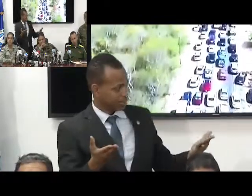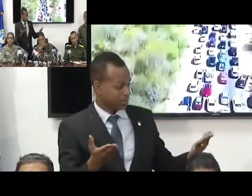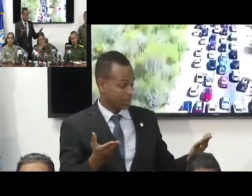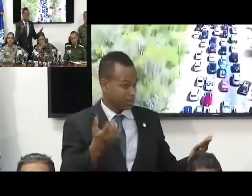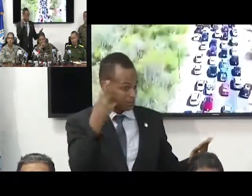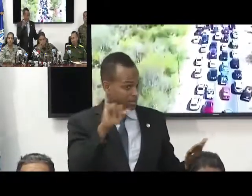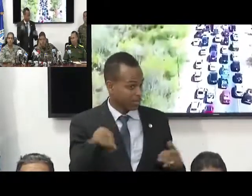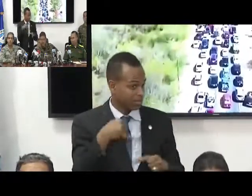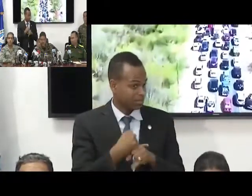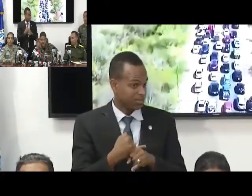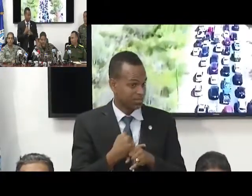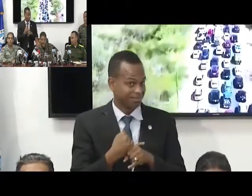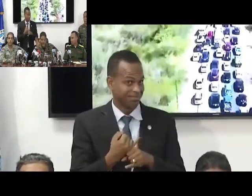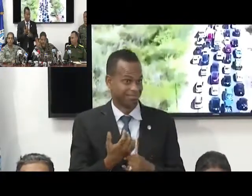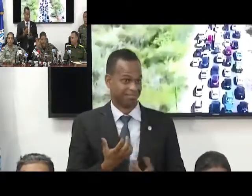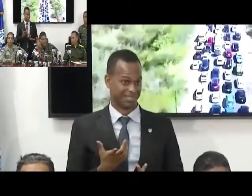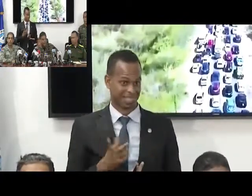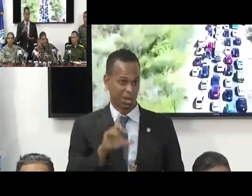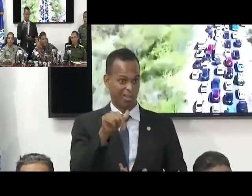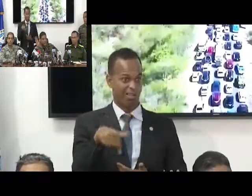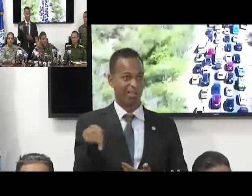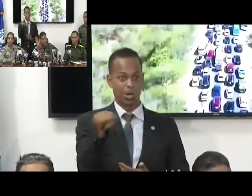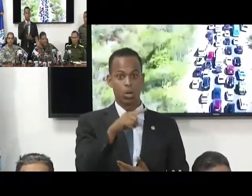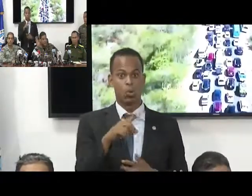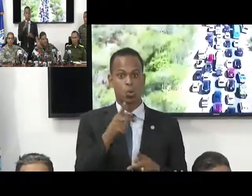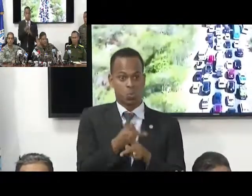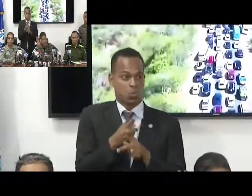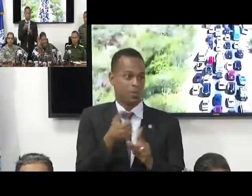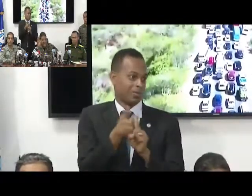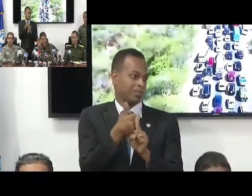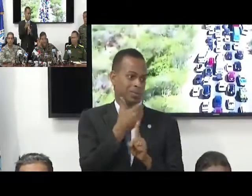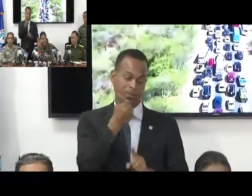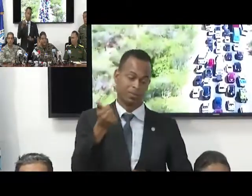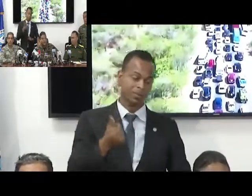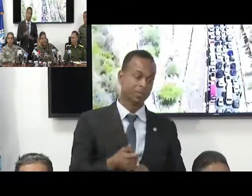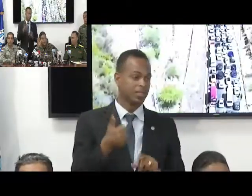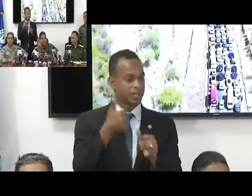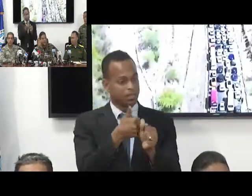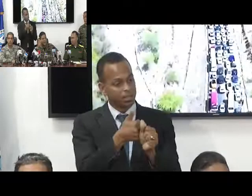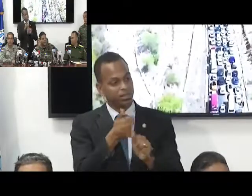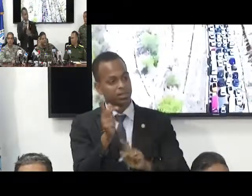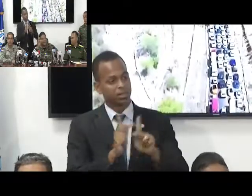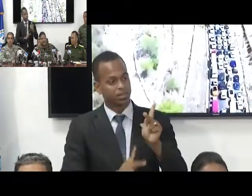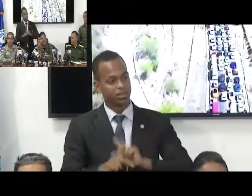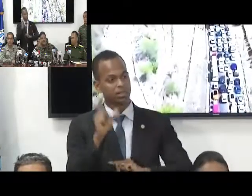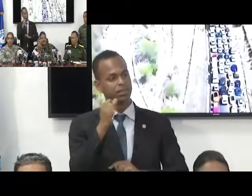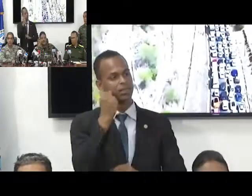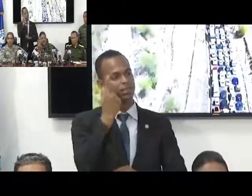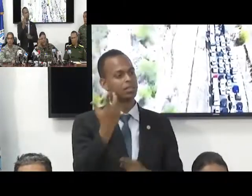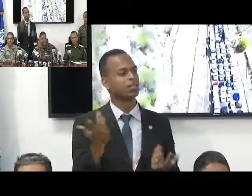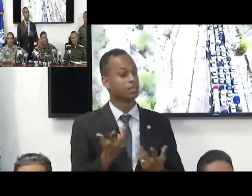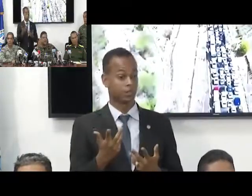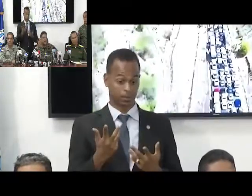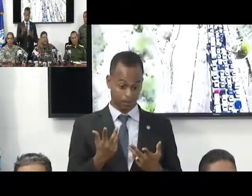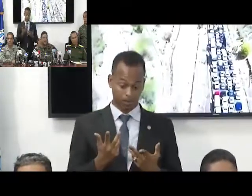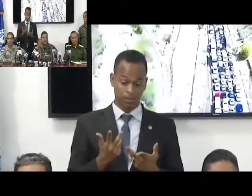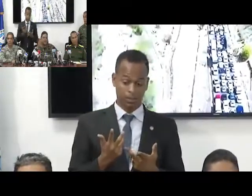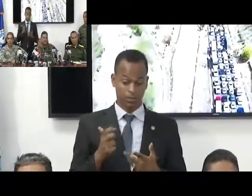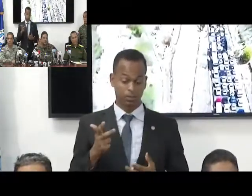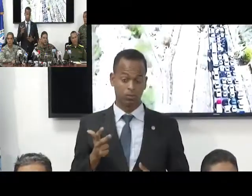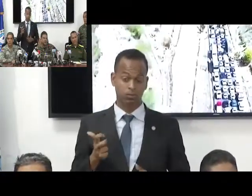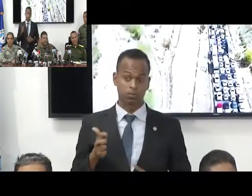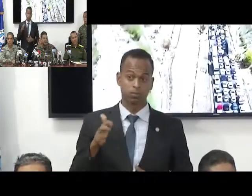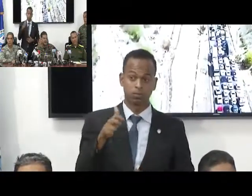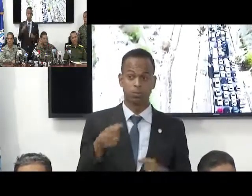para las instituciones. Si nadie puede cuidarte mejor que tú, cada ciudadano tiene que entender que al momento de desplazarse